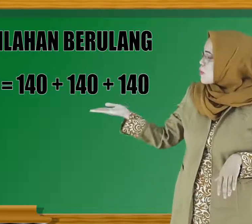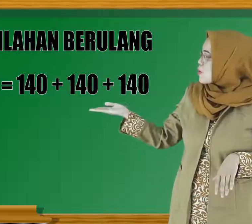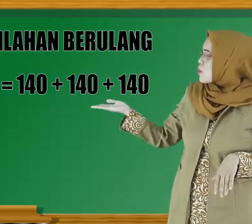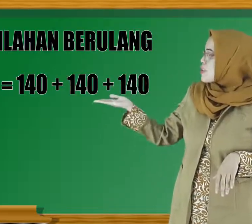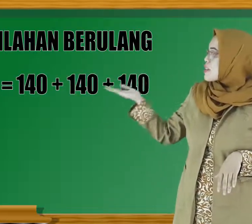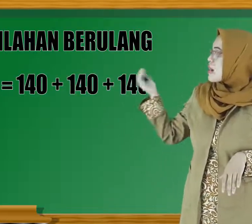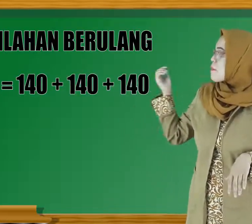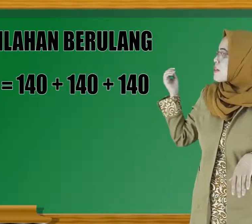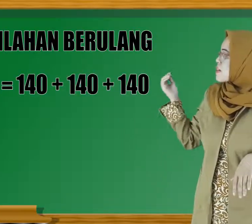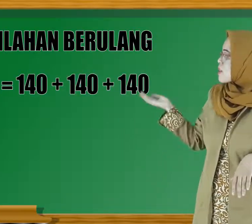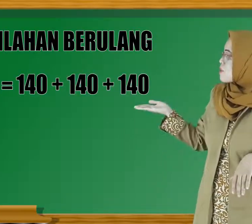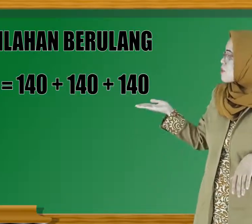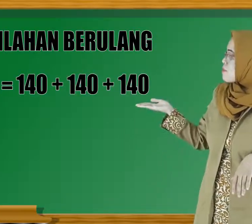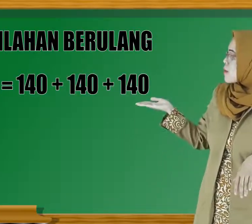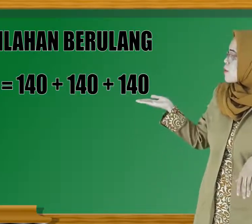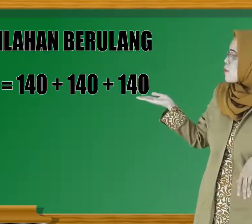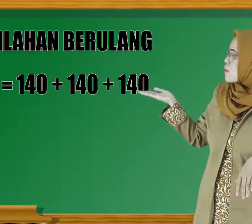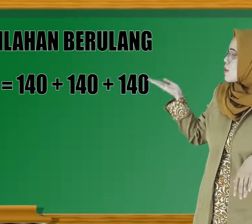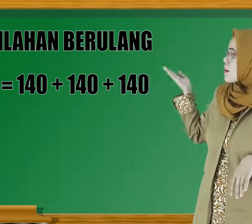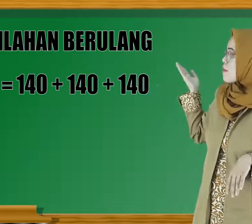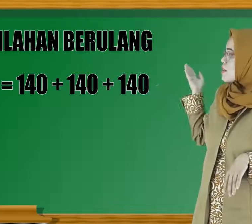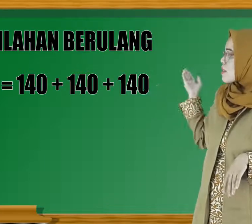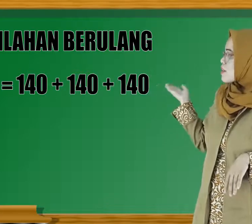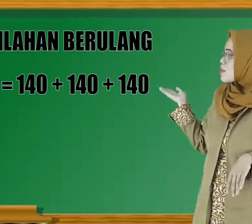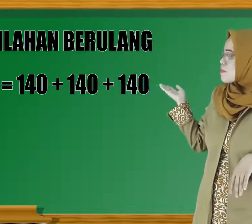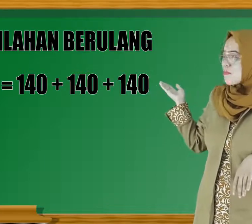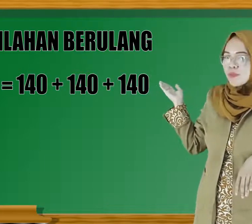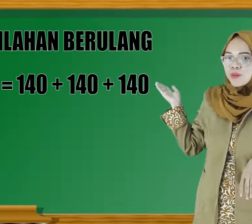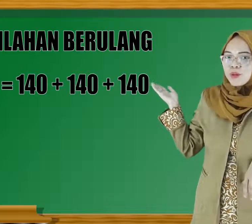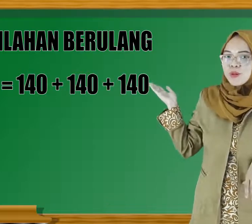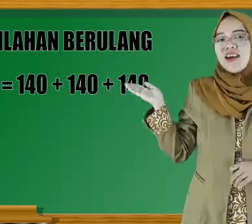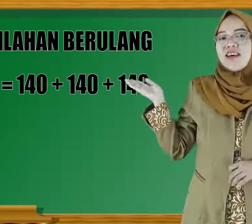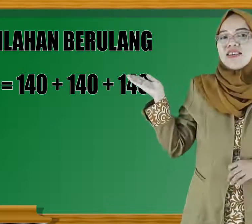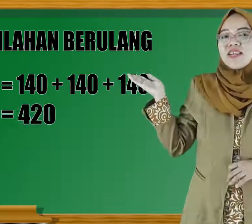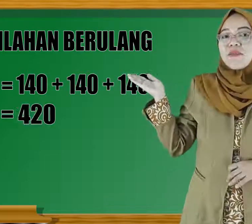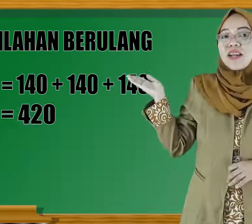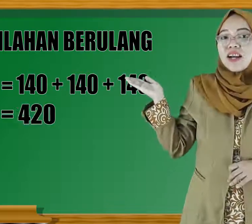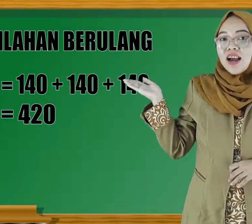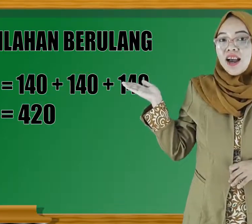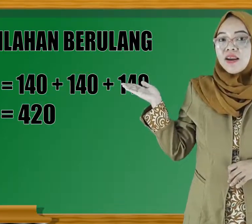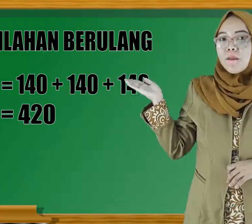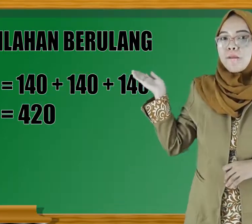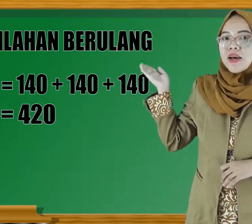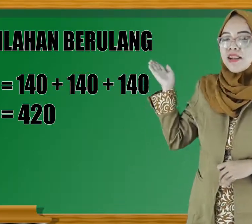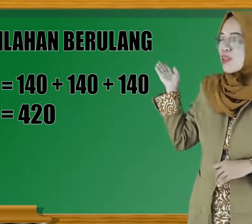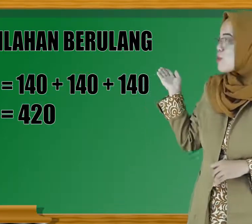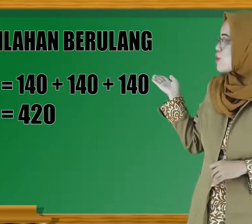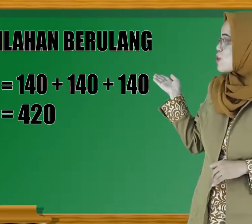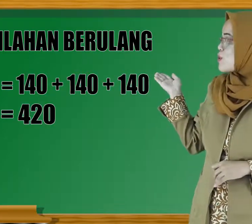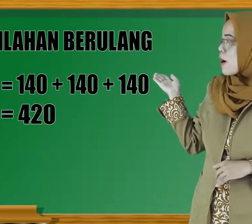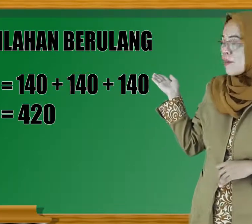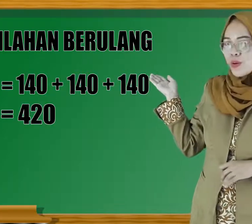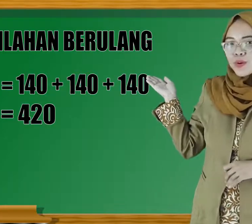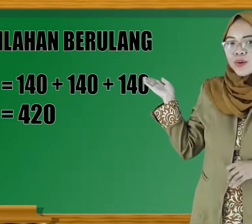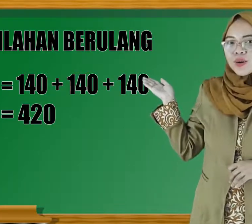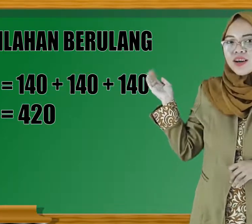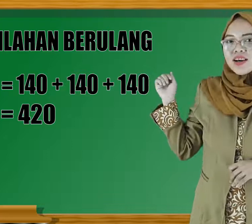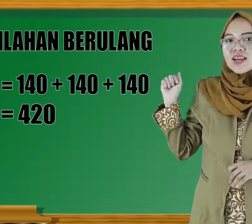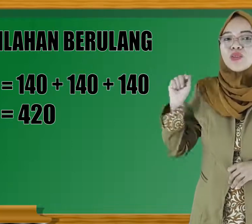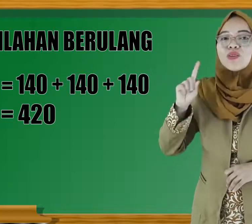140 ditambah 140 ditambah 140 sama dengan 420. Itu